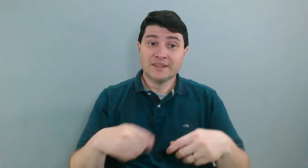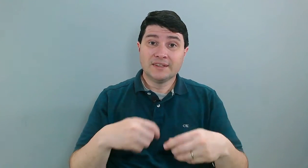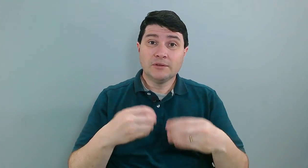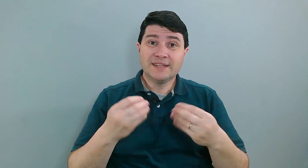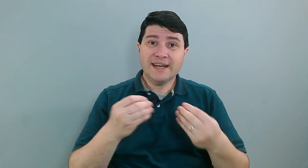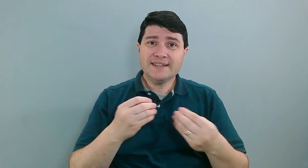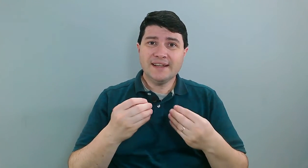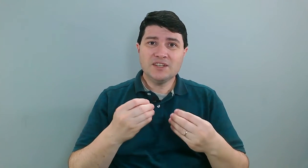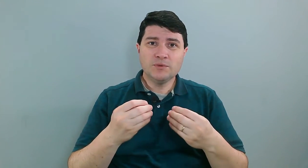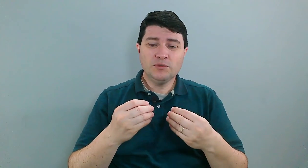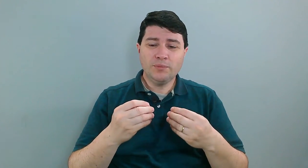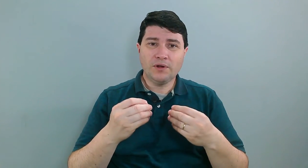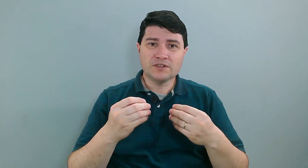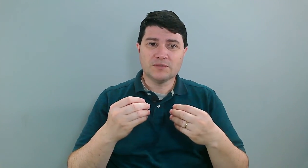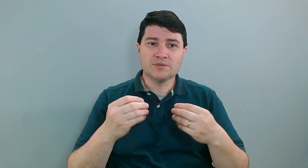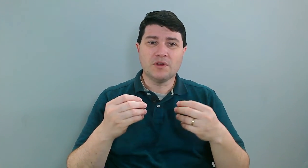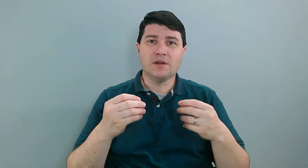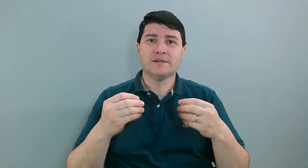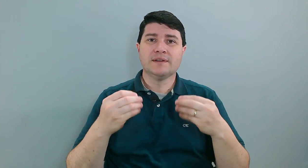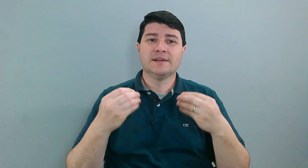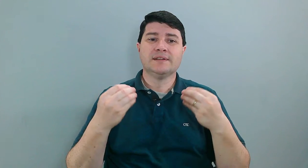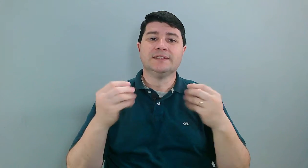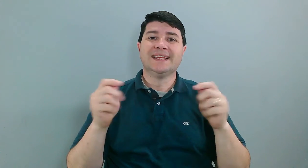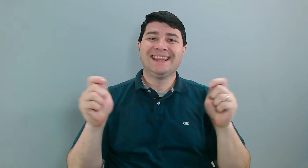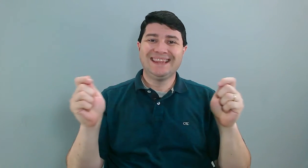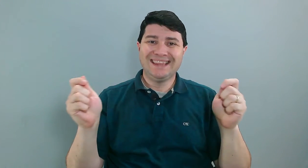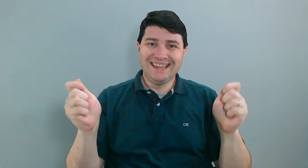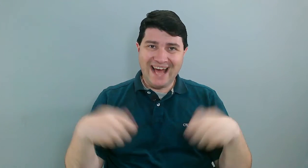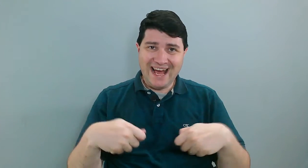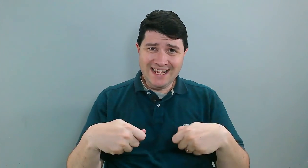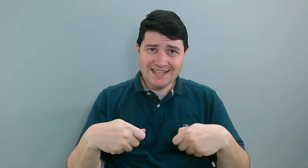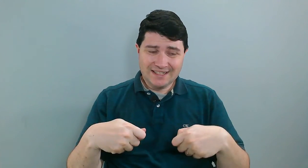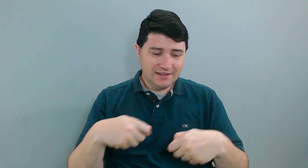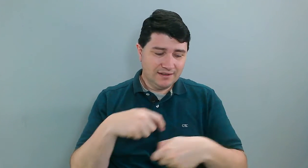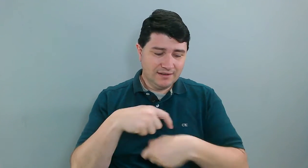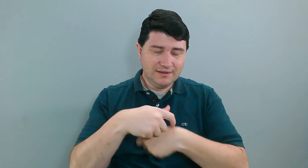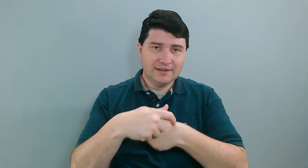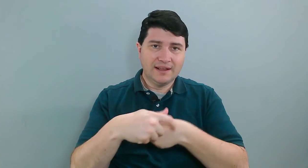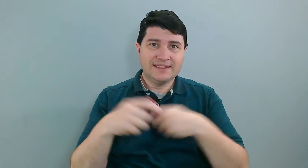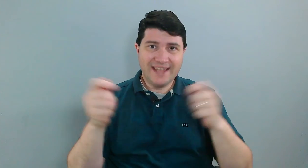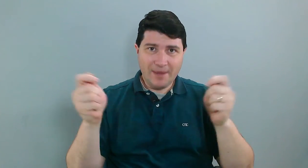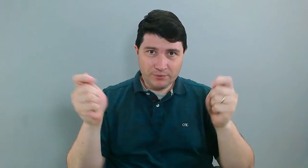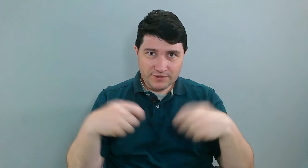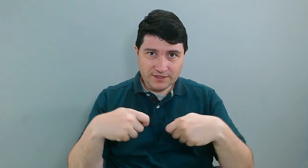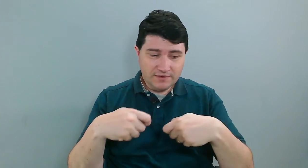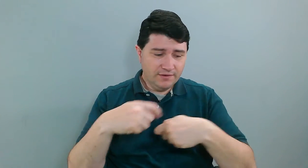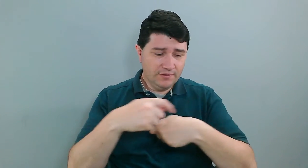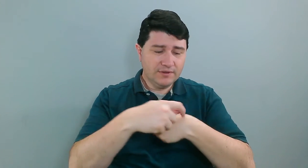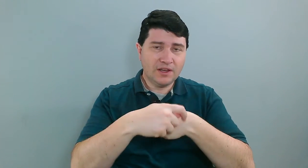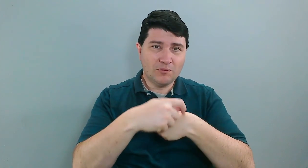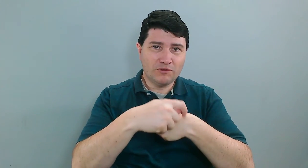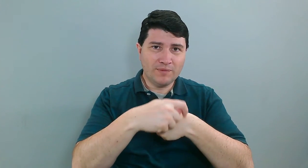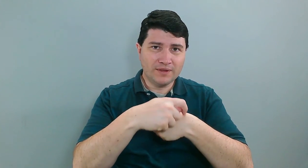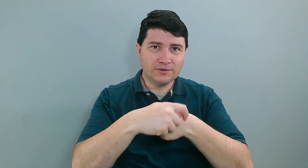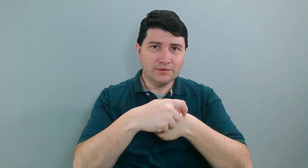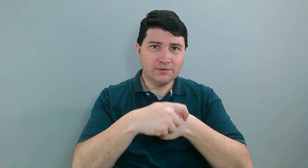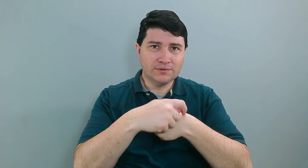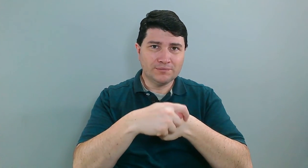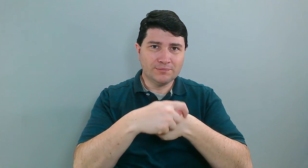Então, 3 sinais muito próximos, ó. Dá, de é possível, que é o movimento do